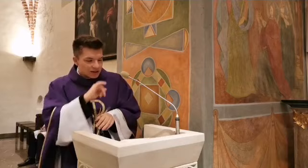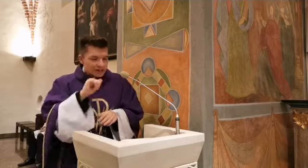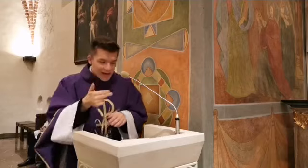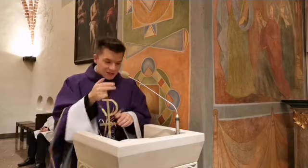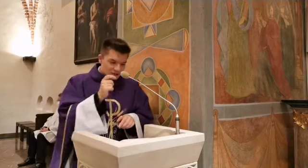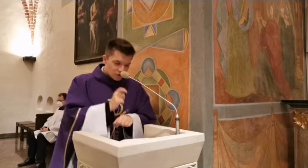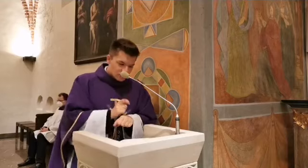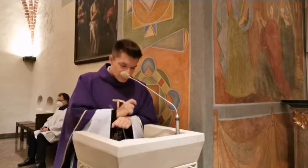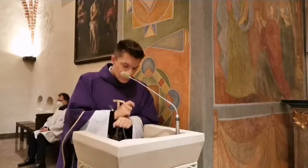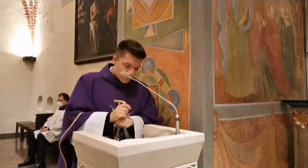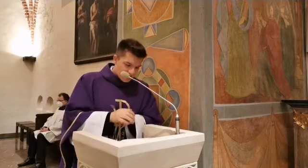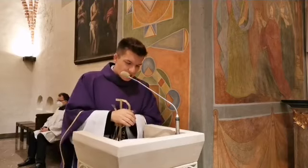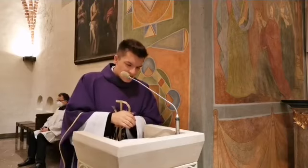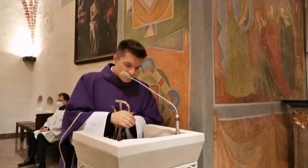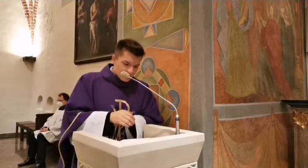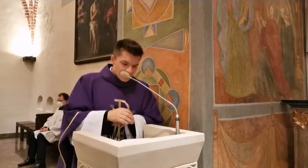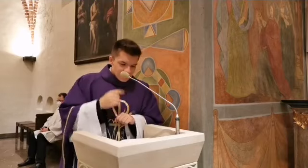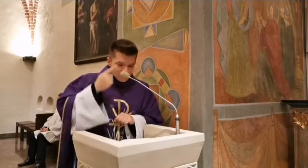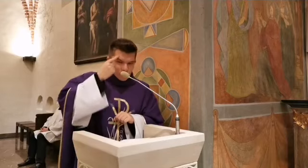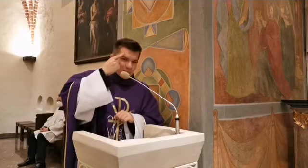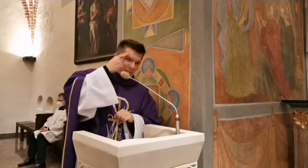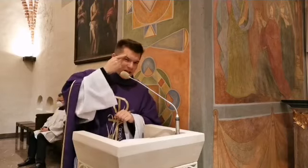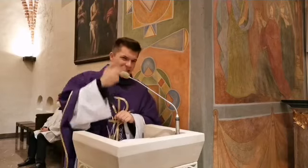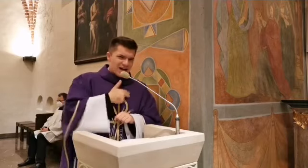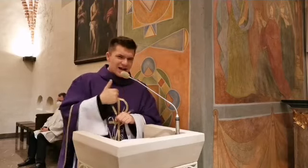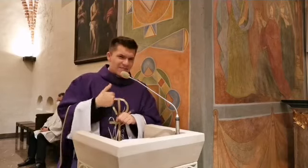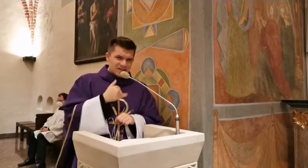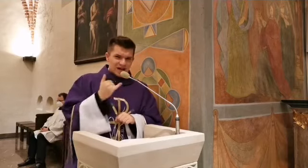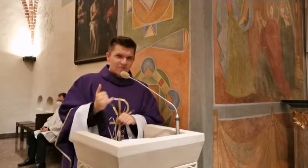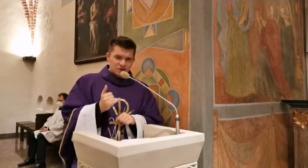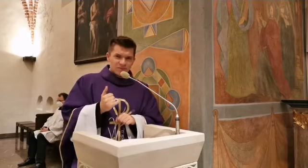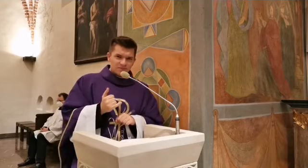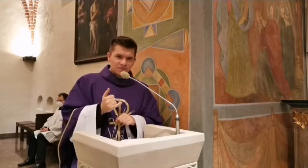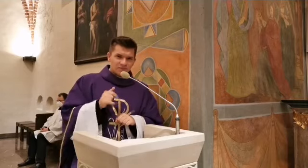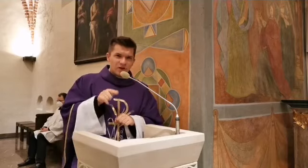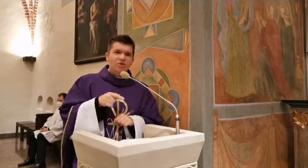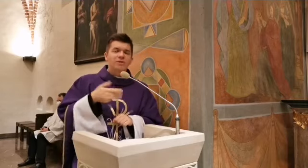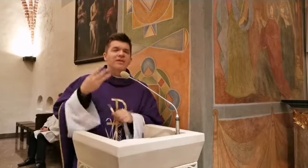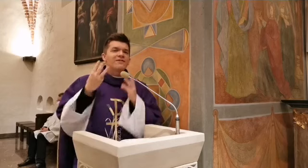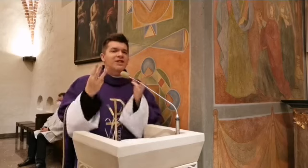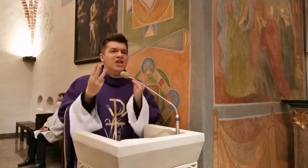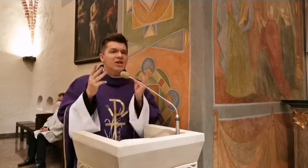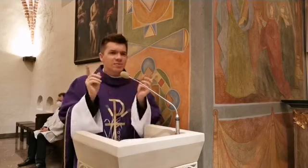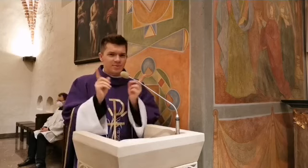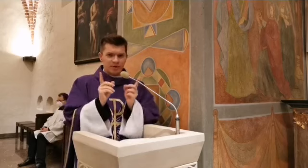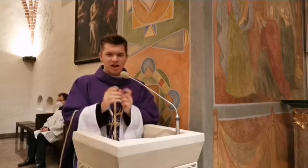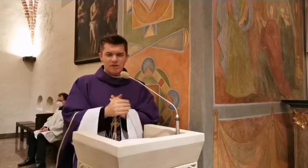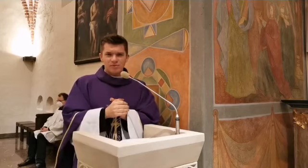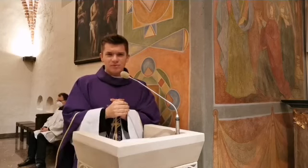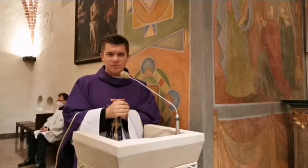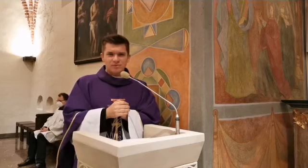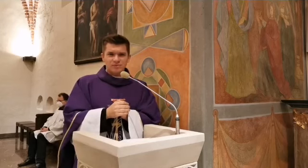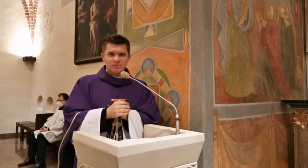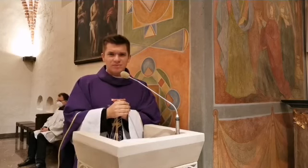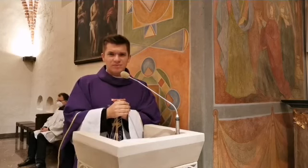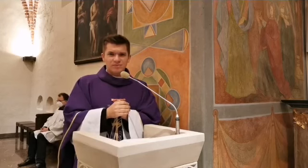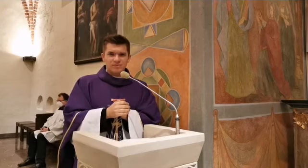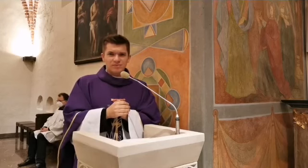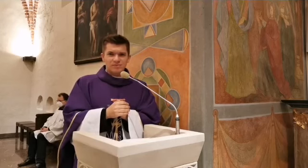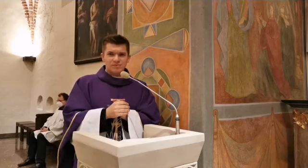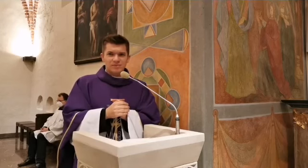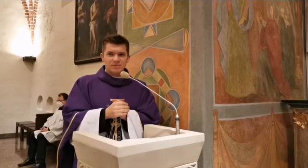Dlatego niech Jan Chrzciciel przypomina nam zawsze o tym najważniejszym spotkaniu,